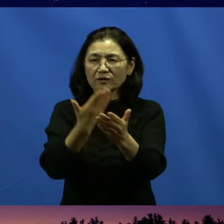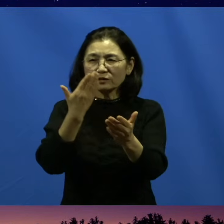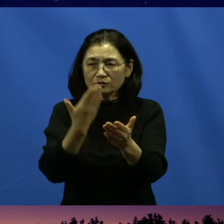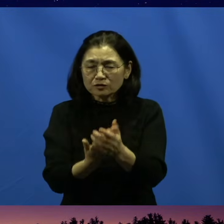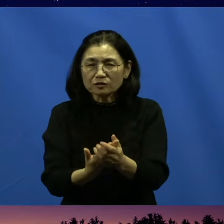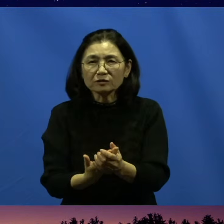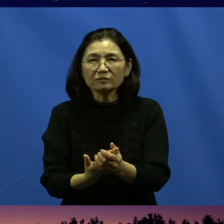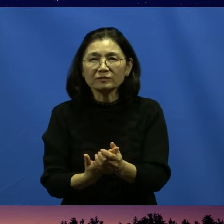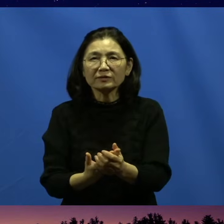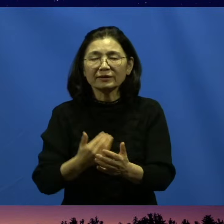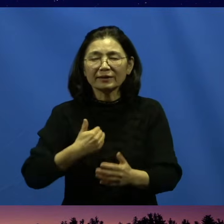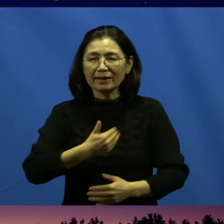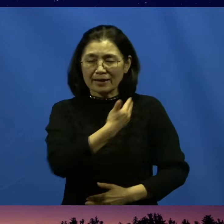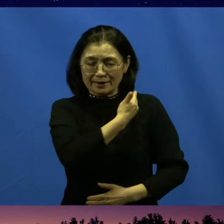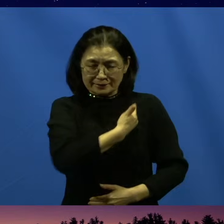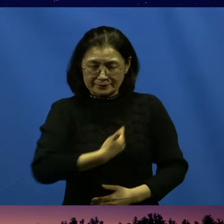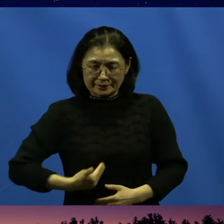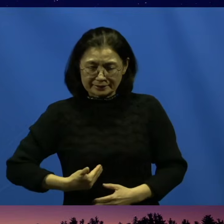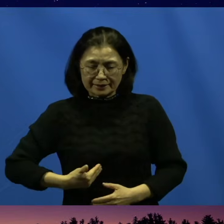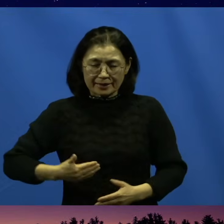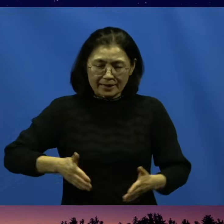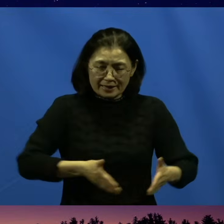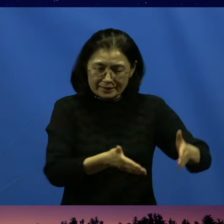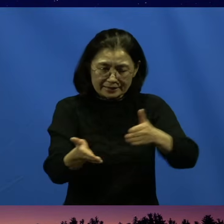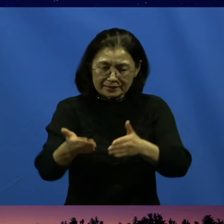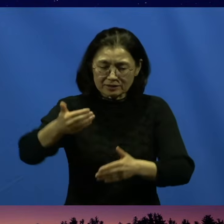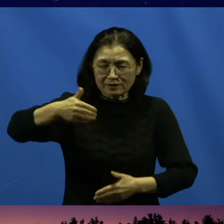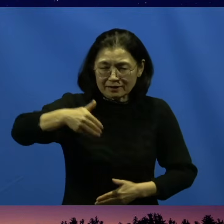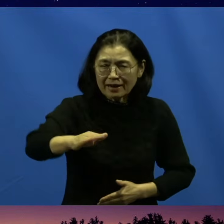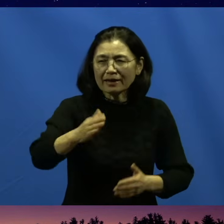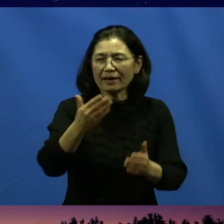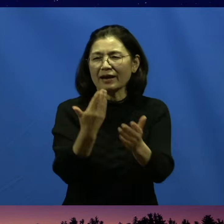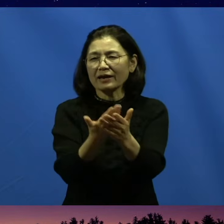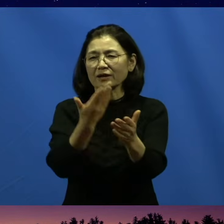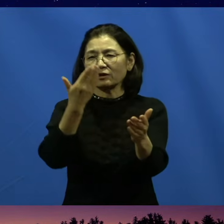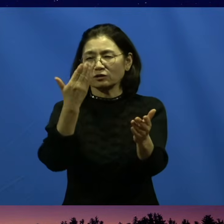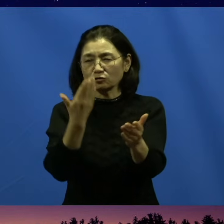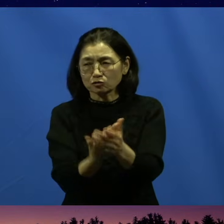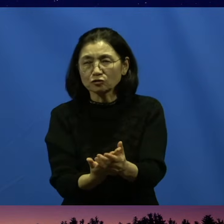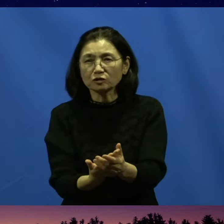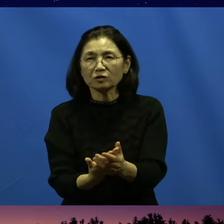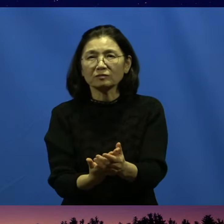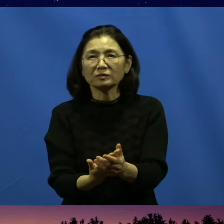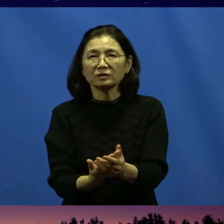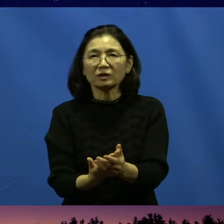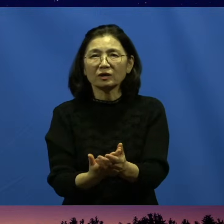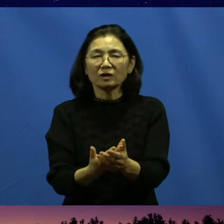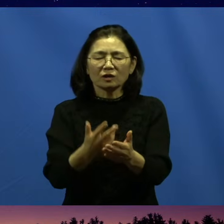따라가는 제자의 길을 걷게 하여 주시옵소서. 주여 한번 외치며 기도하겠습니다.